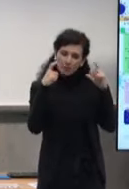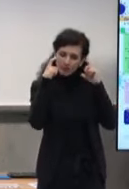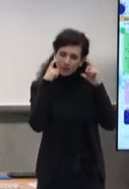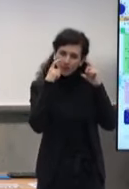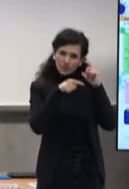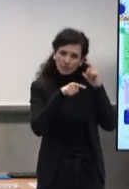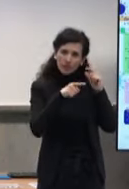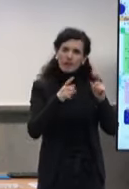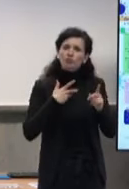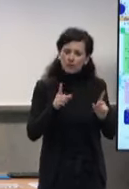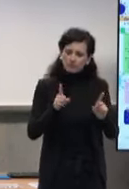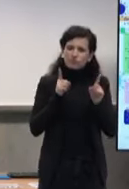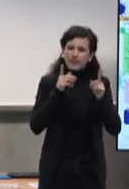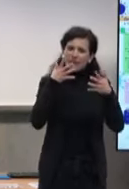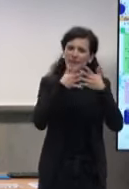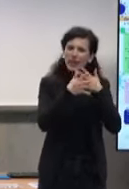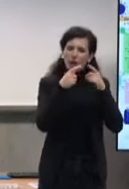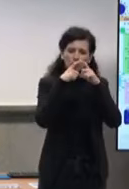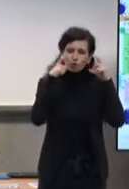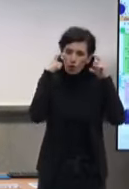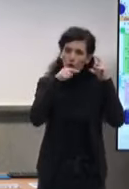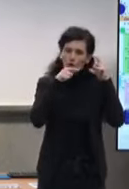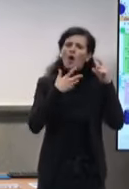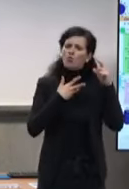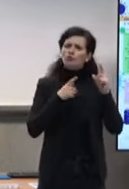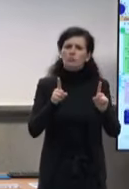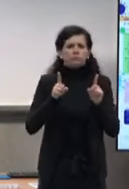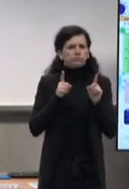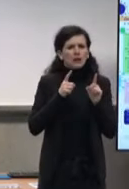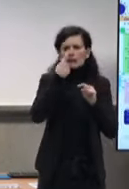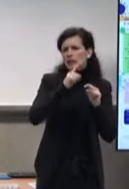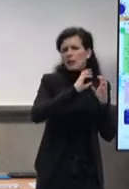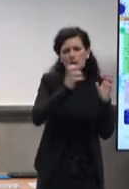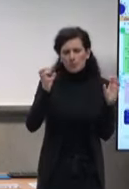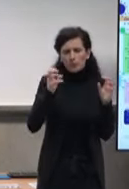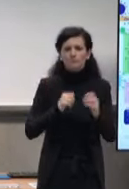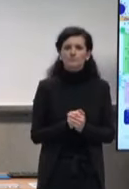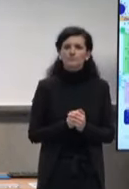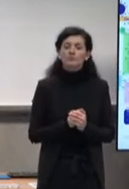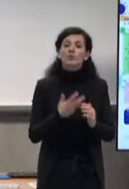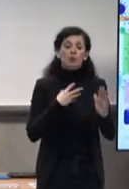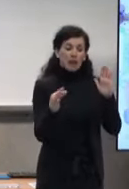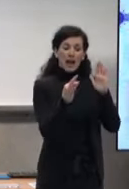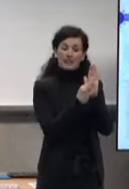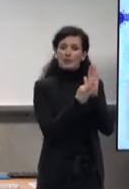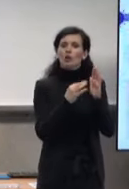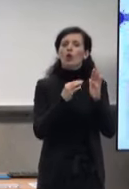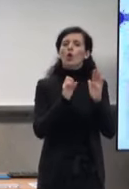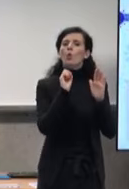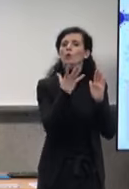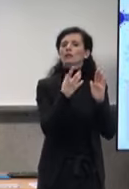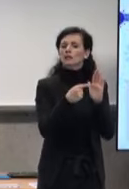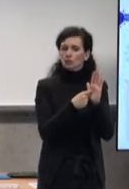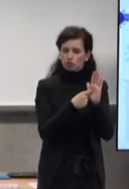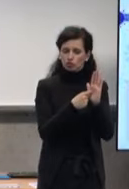potere filtrante che possono avere possono avere un fattore protettivo di vario tipo poi c'è invece l'articolo 15 l'articolo